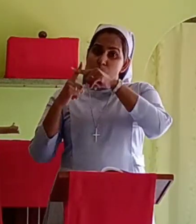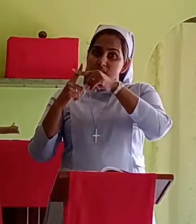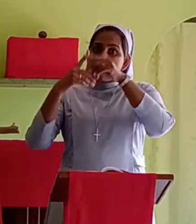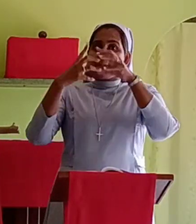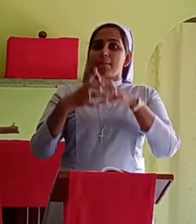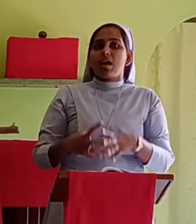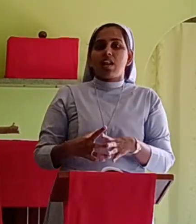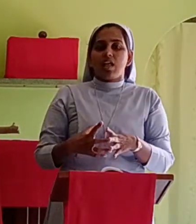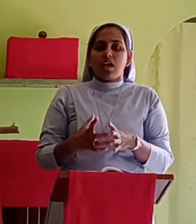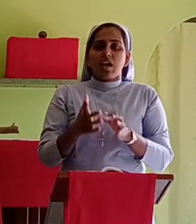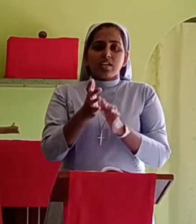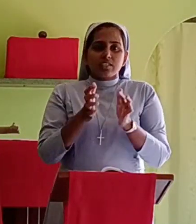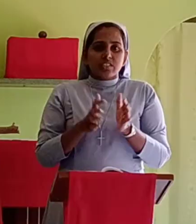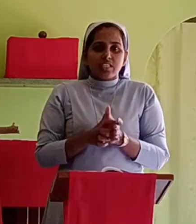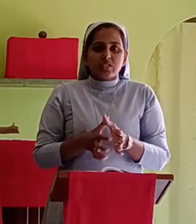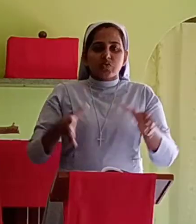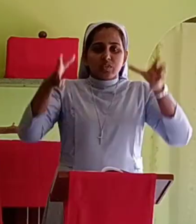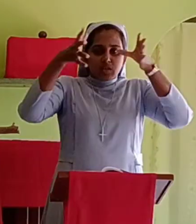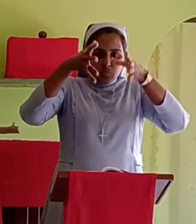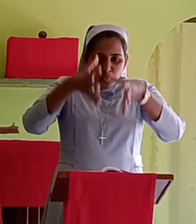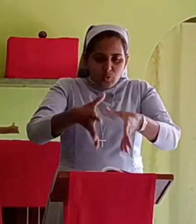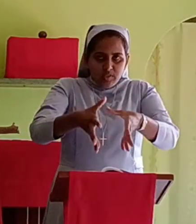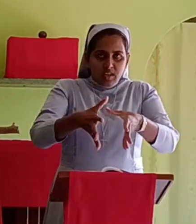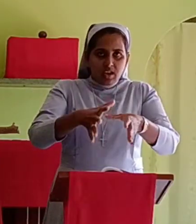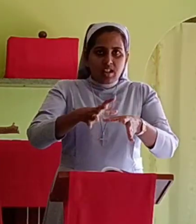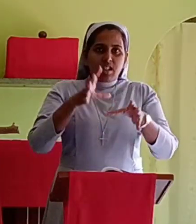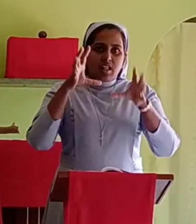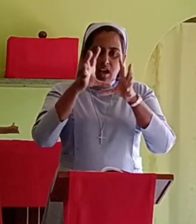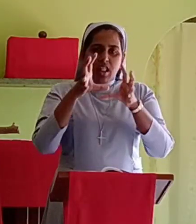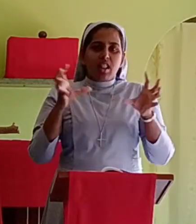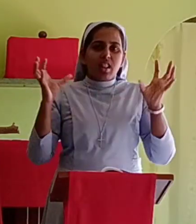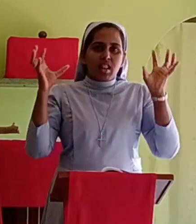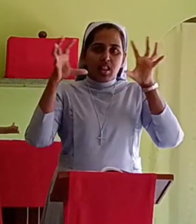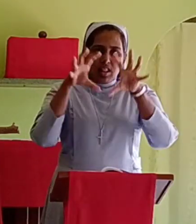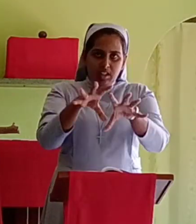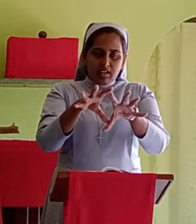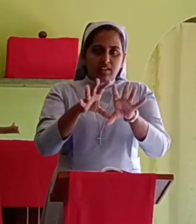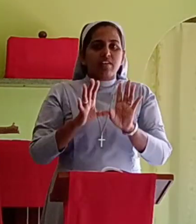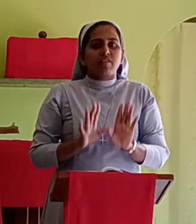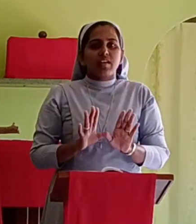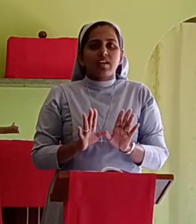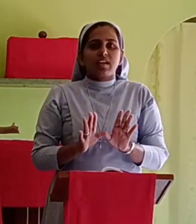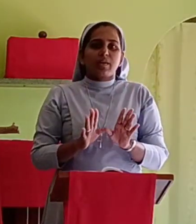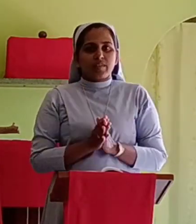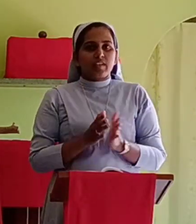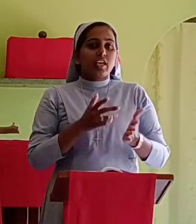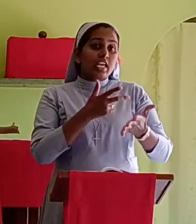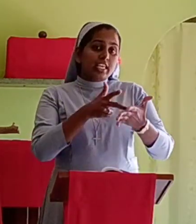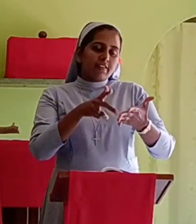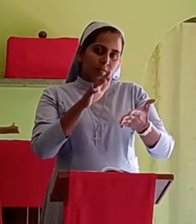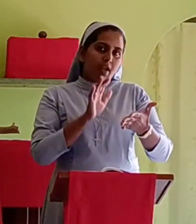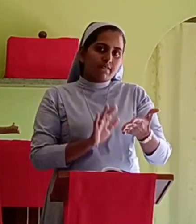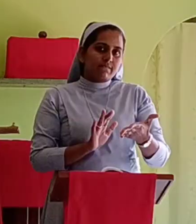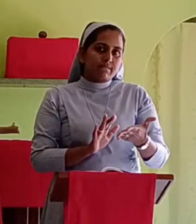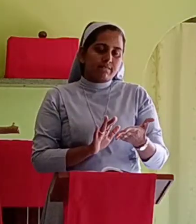පත්වී කුරුසියෙන් බා උන්වහන්සේ භූමදාන කරන කොටස අද සුභාරංචි ප්‍රකාශනයට ඇතුළත්